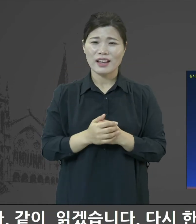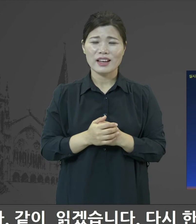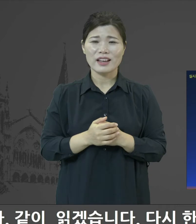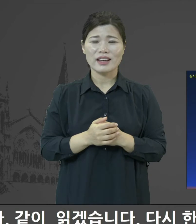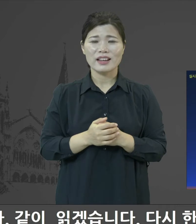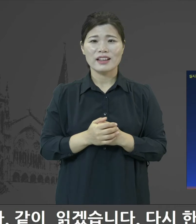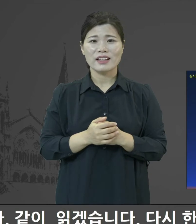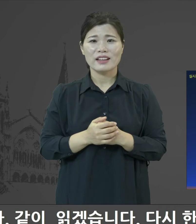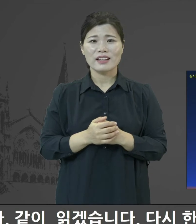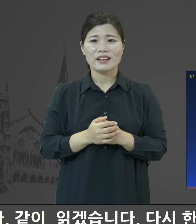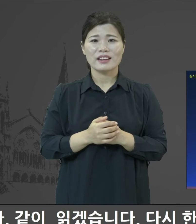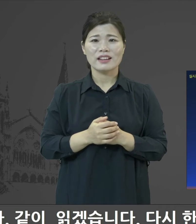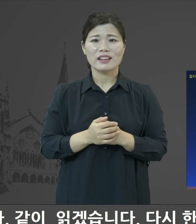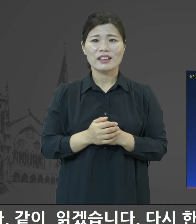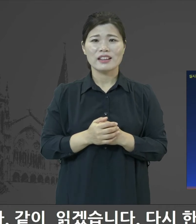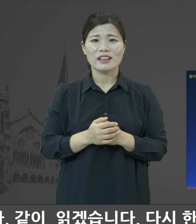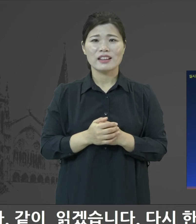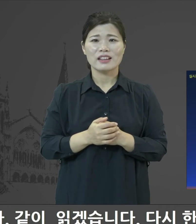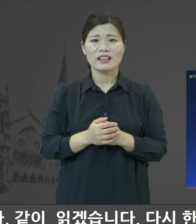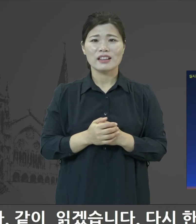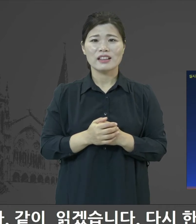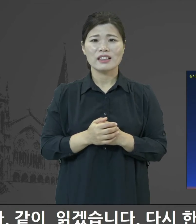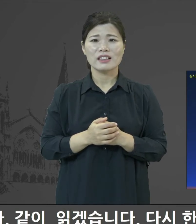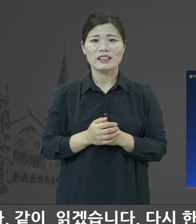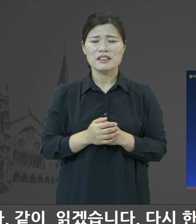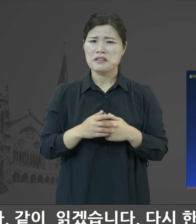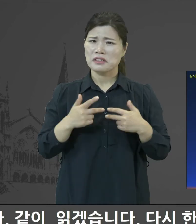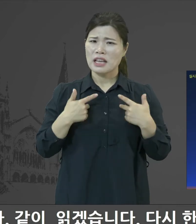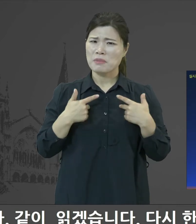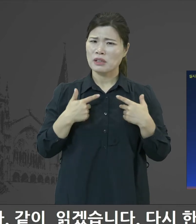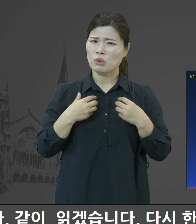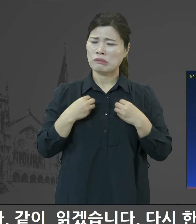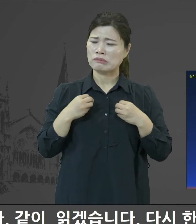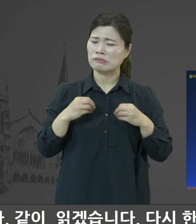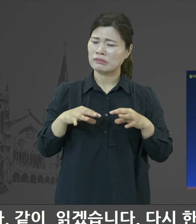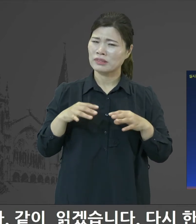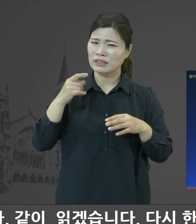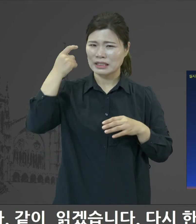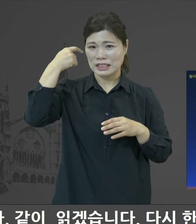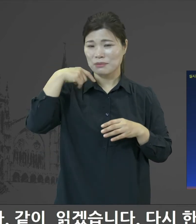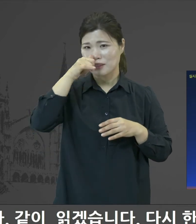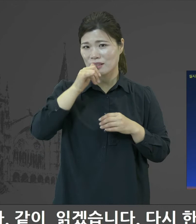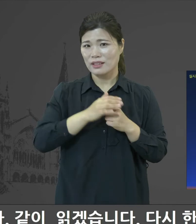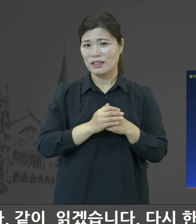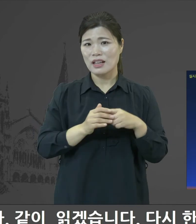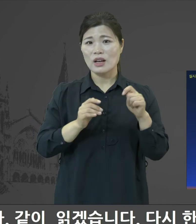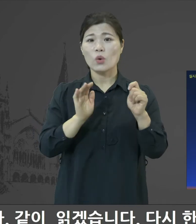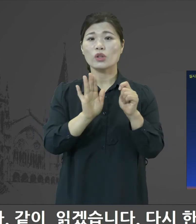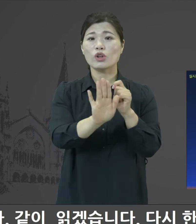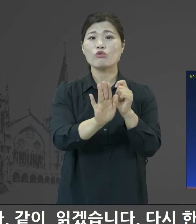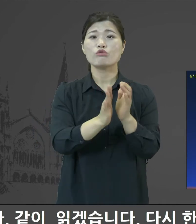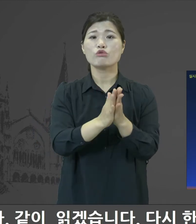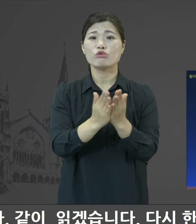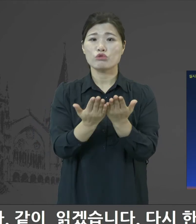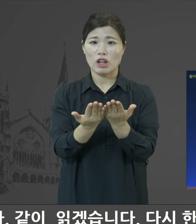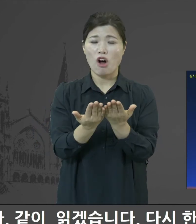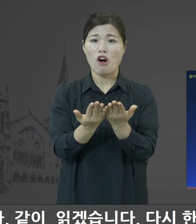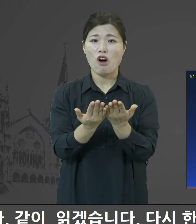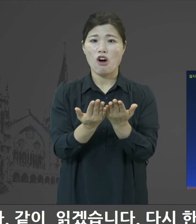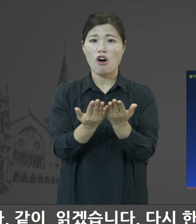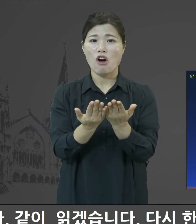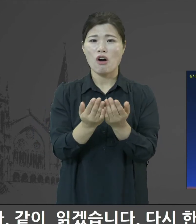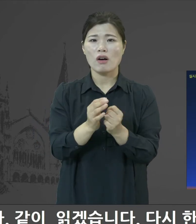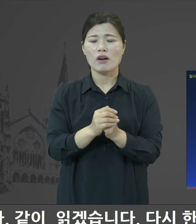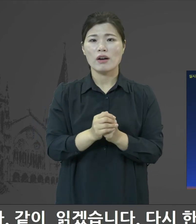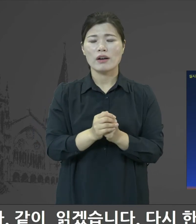좀 더 흥이 떨어지는 것 같습니다. 성경을 찾아보십시다. 고린도 후서 앞부분입니다.